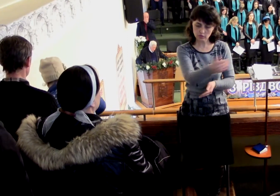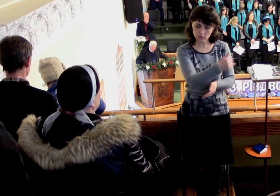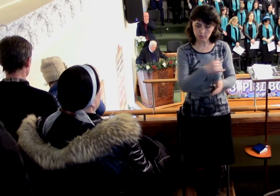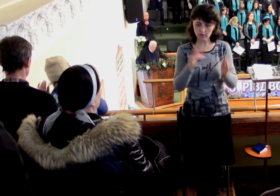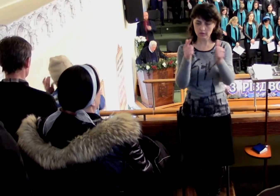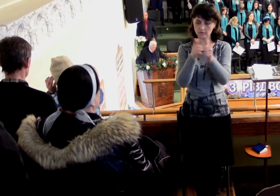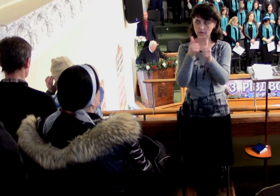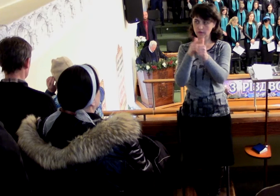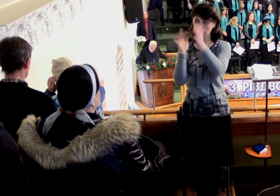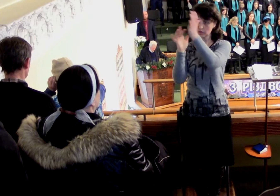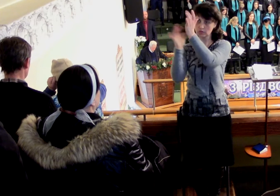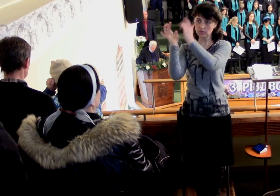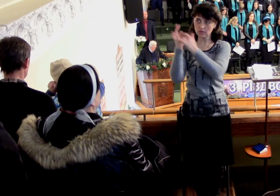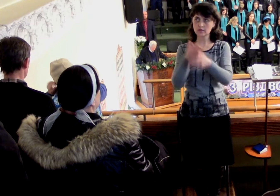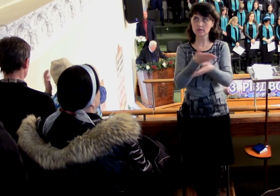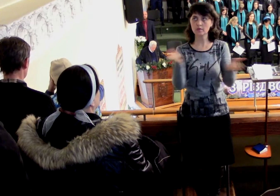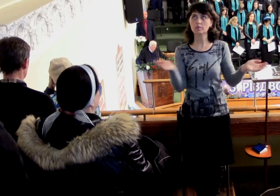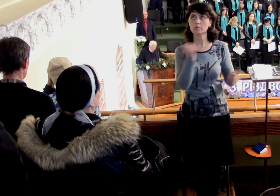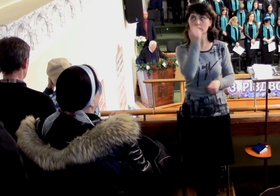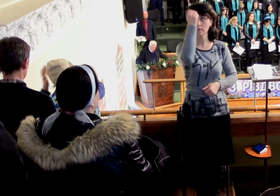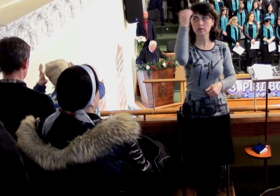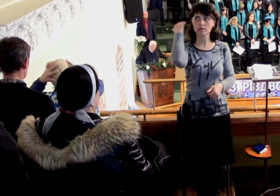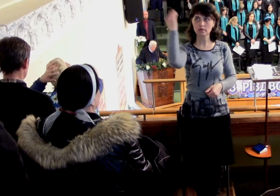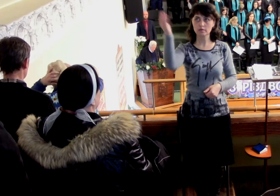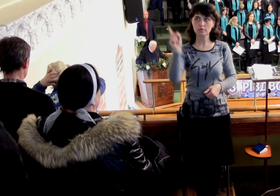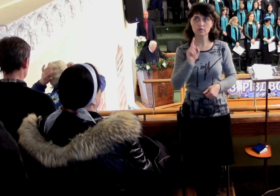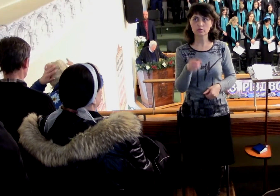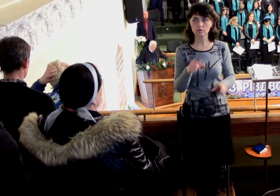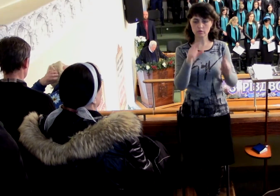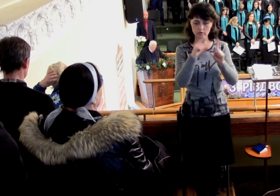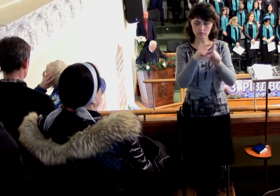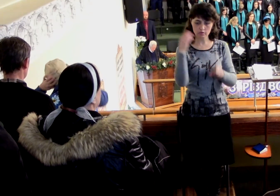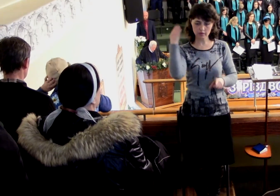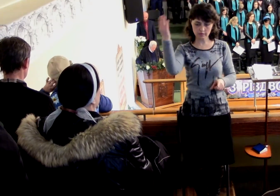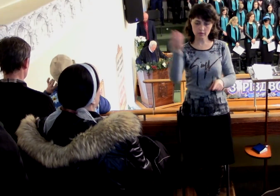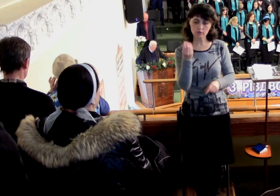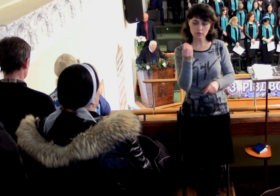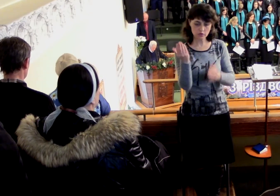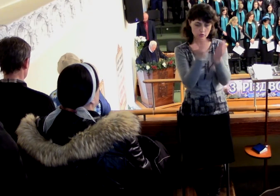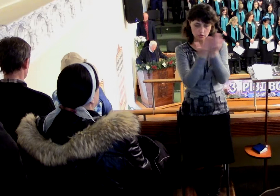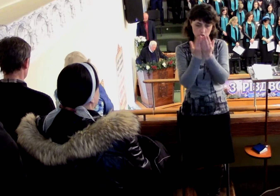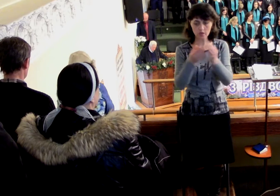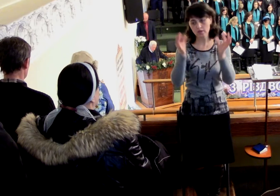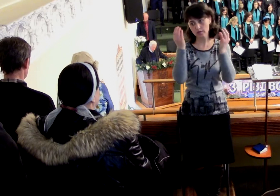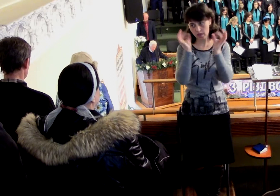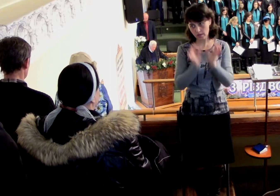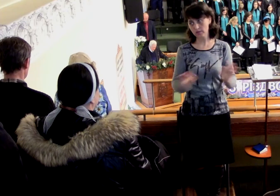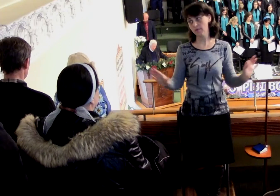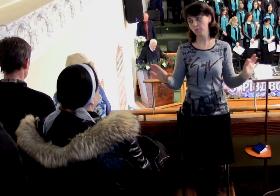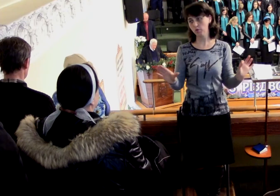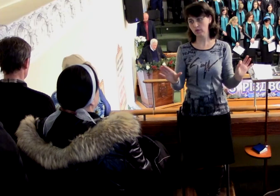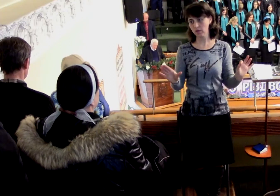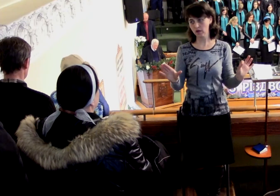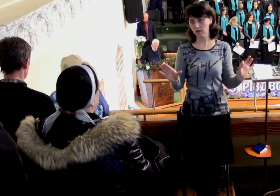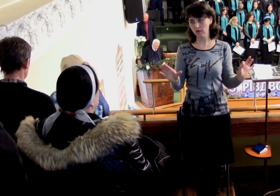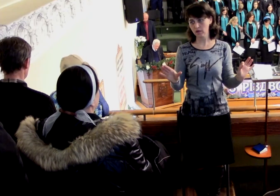Мы благодарны Тебе, что Слово Твое сегодня еще читается, свободно передается,